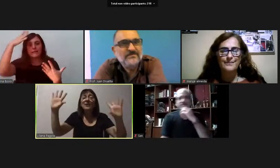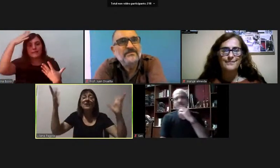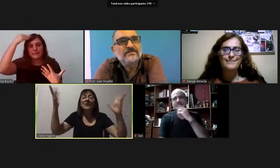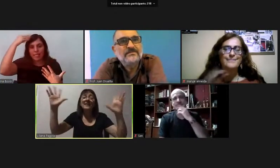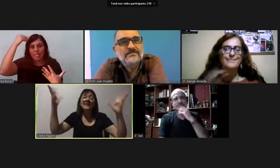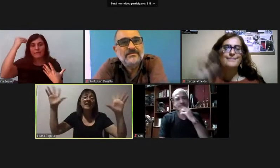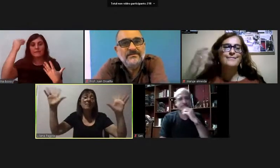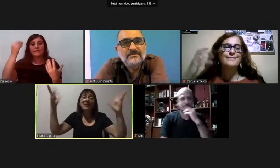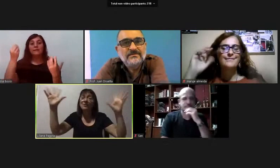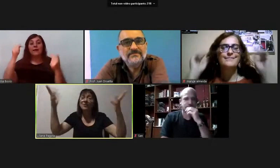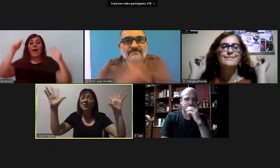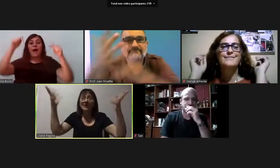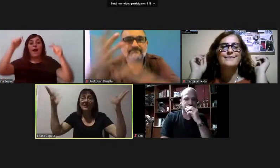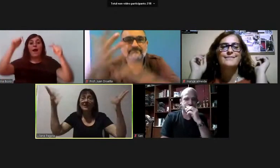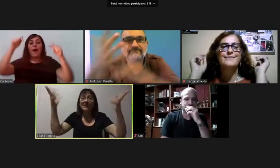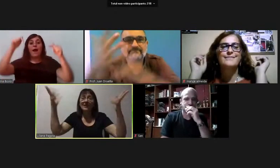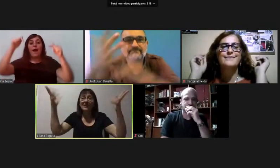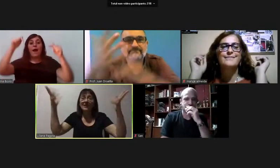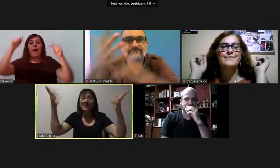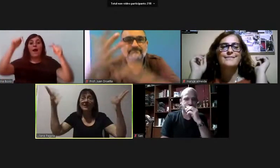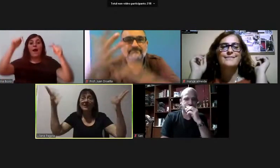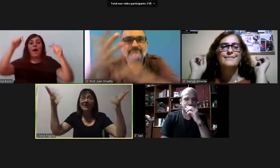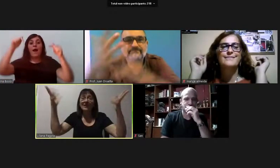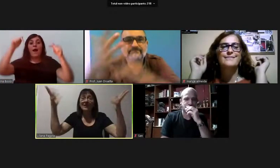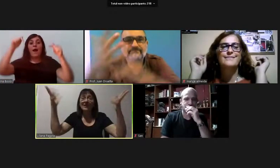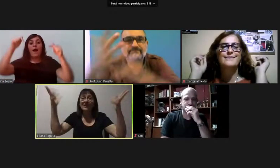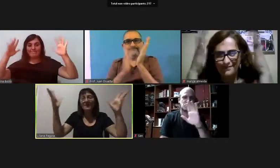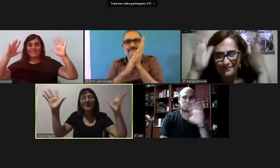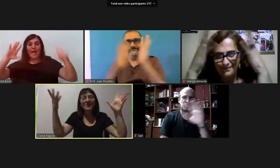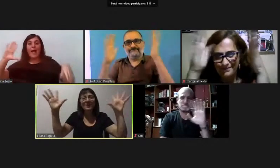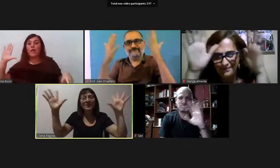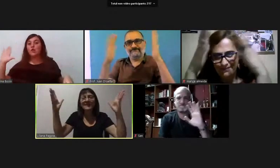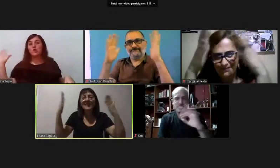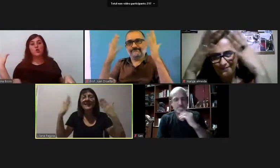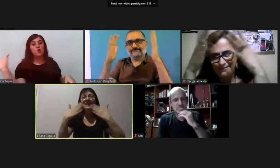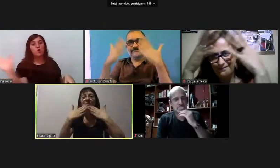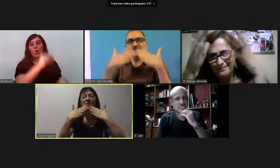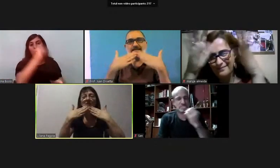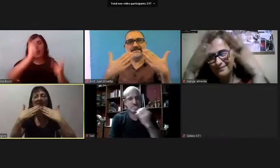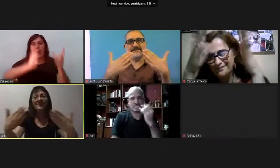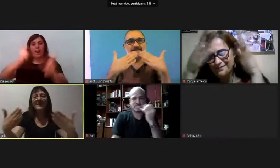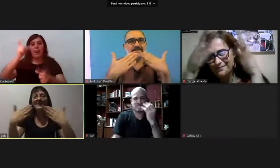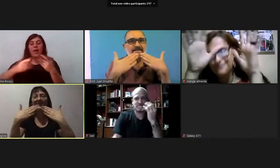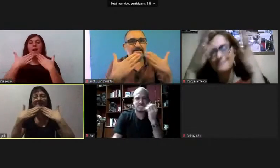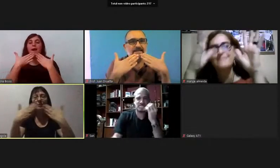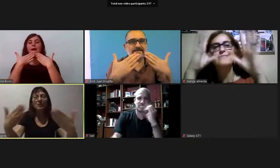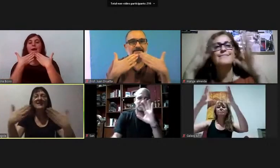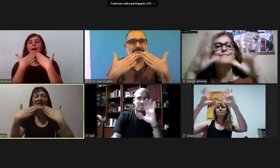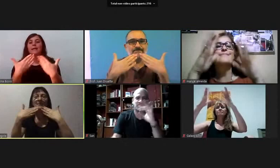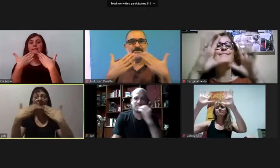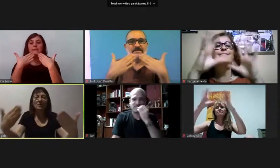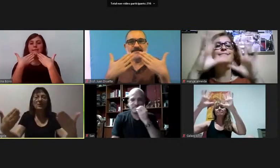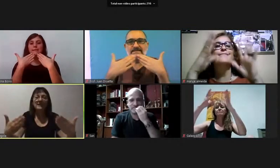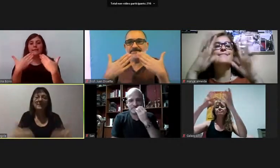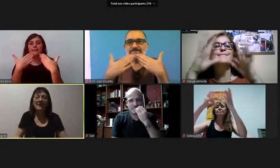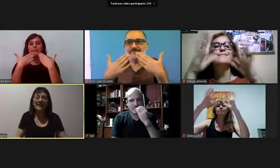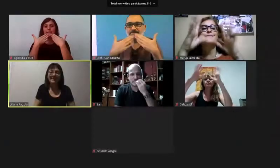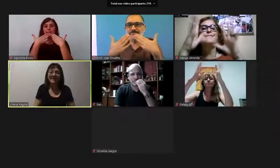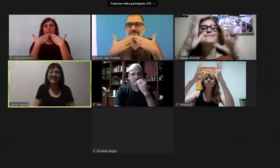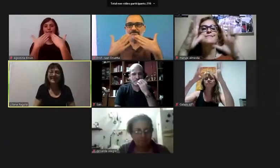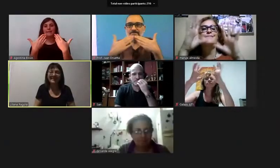Y bueno, y en este aplauso, aplaudir a todas las personas y muchísimas, muchísimas,